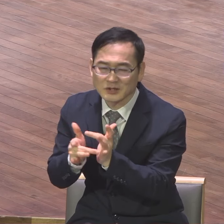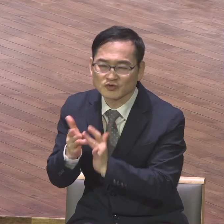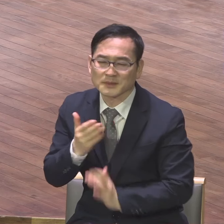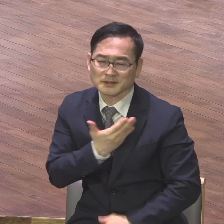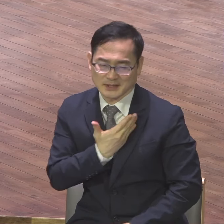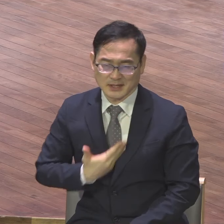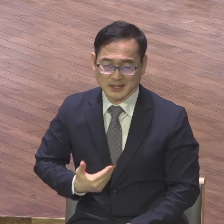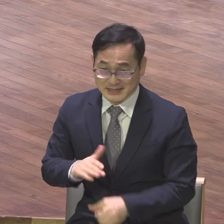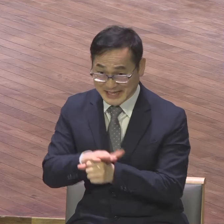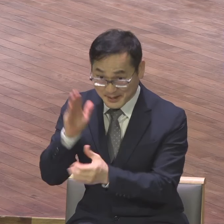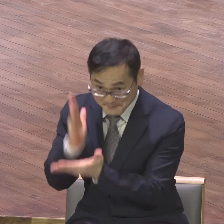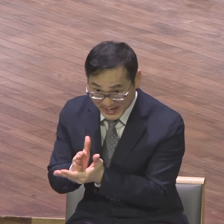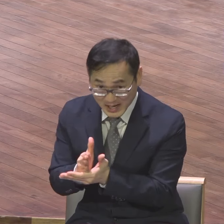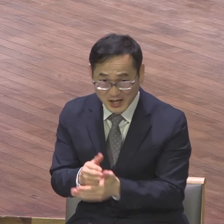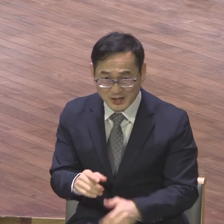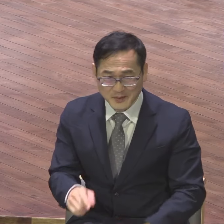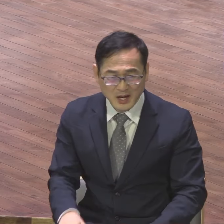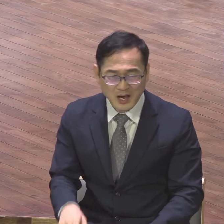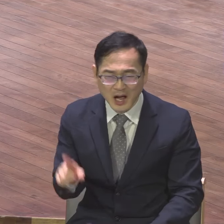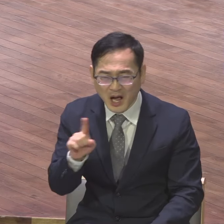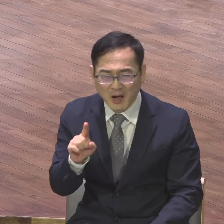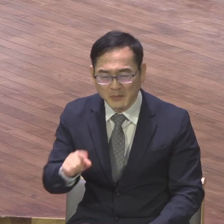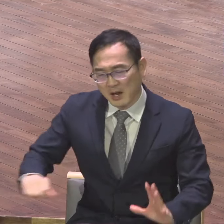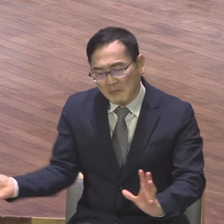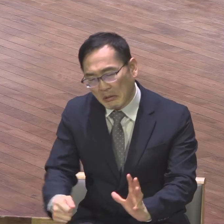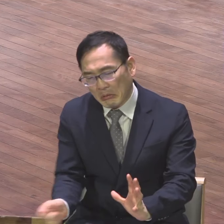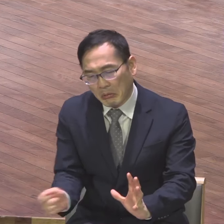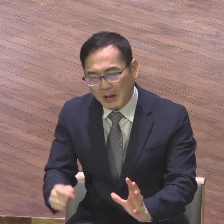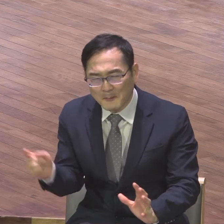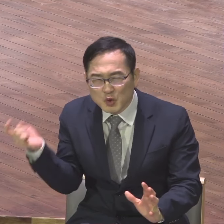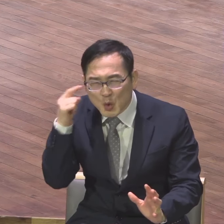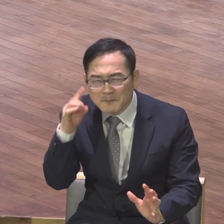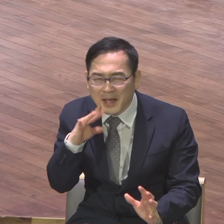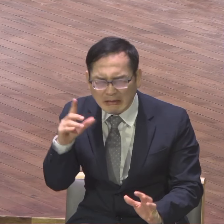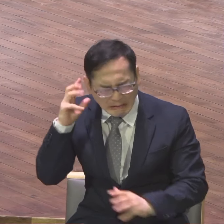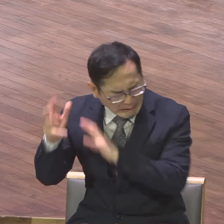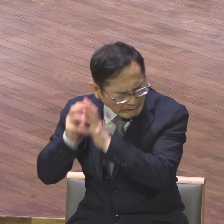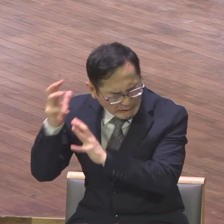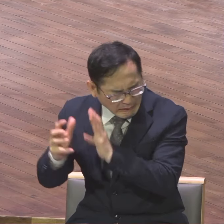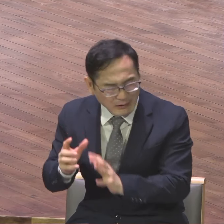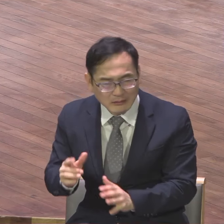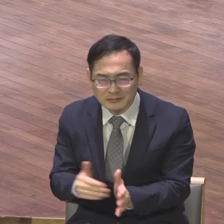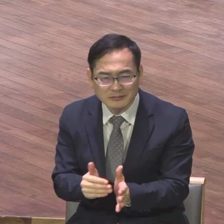깽가리야, 깽가리. 사랑이 없는 건 빈통, 깡통.